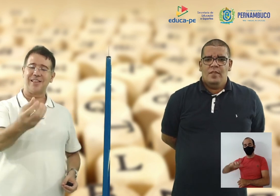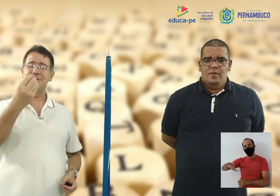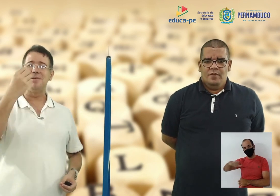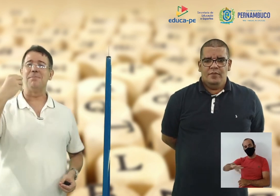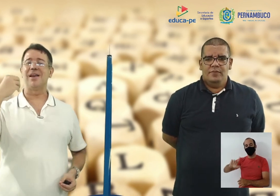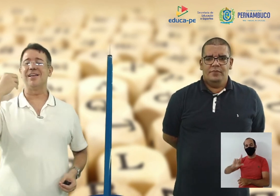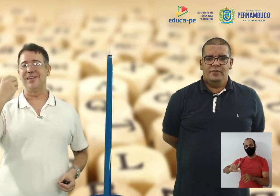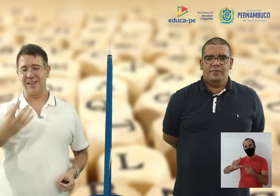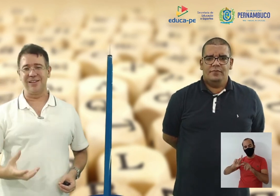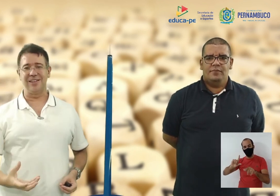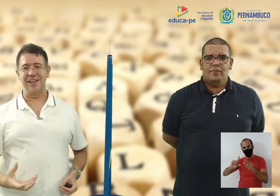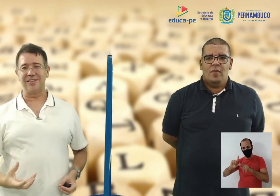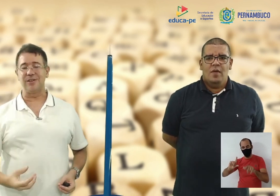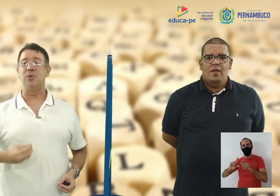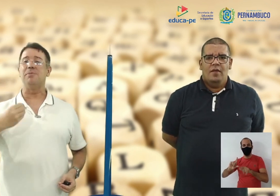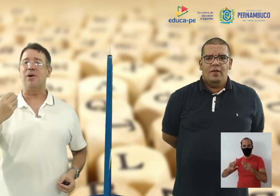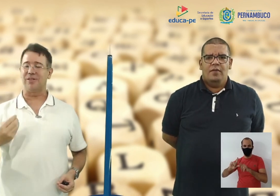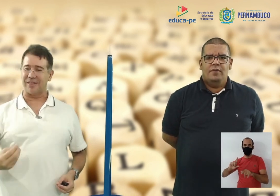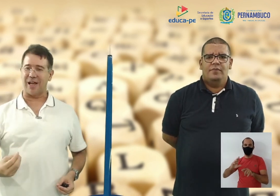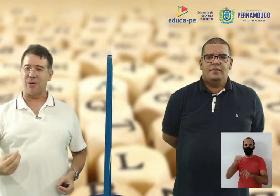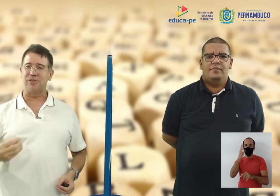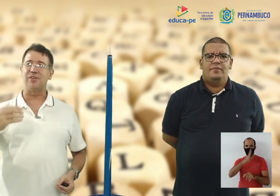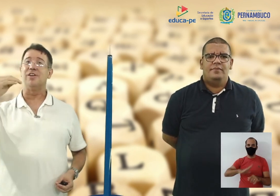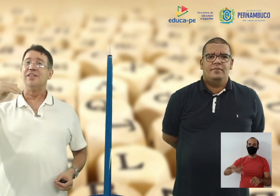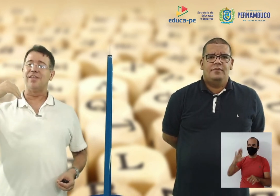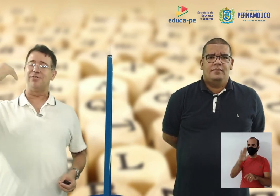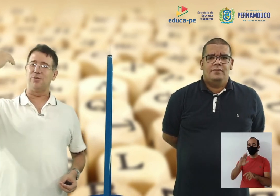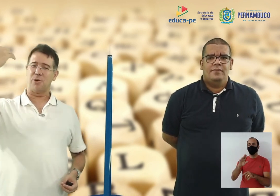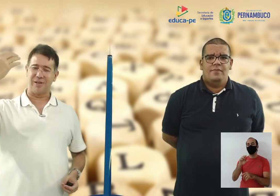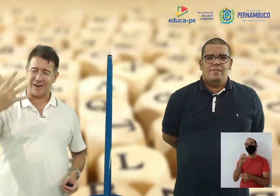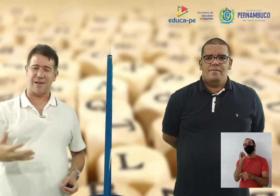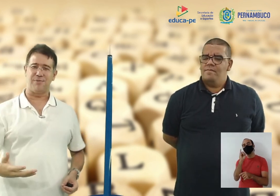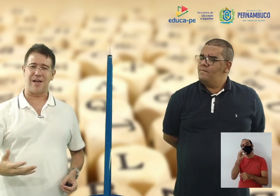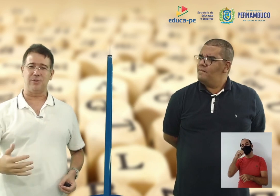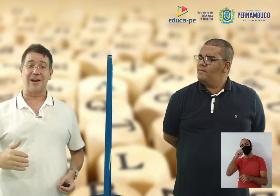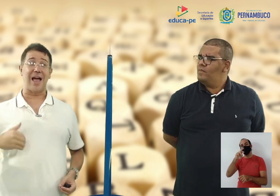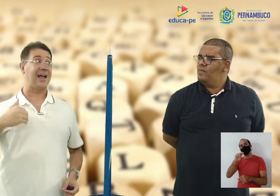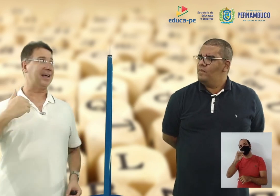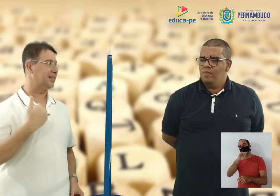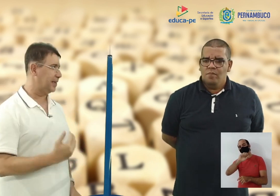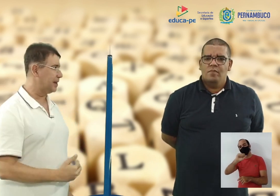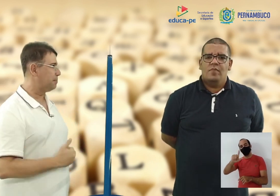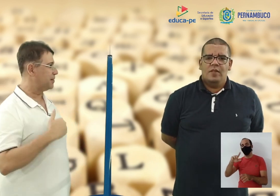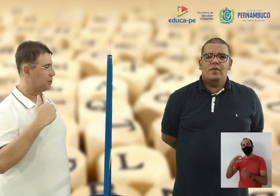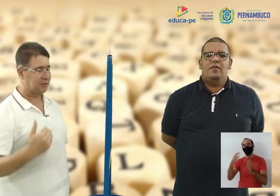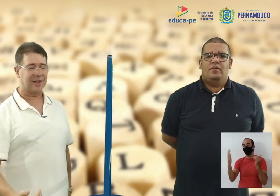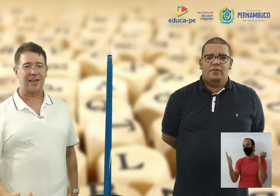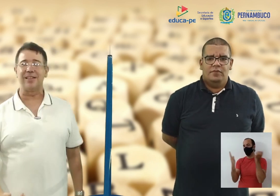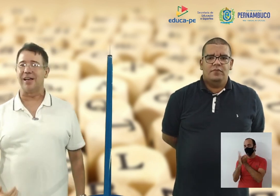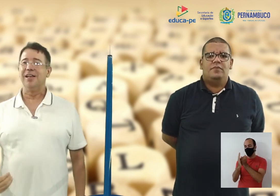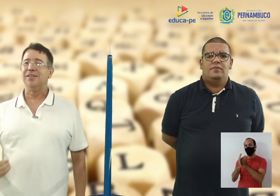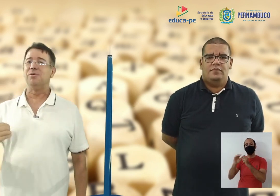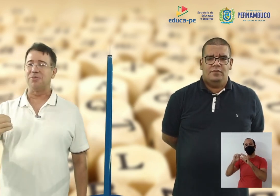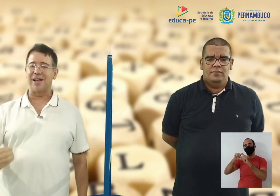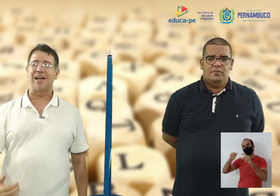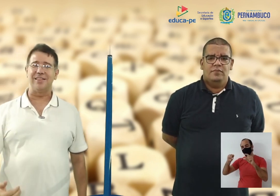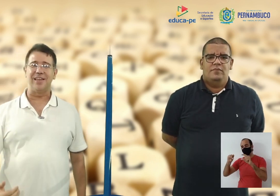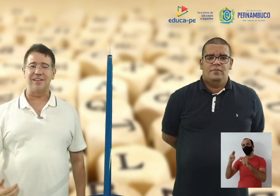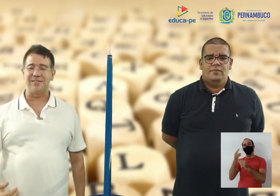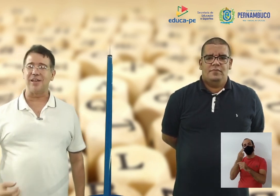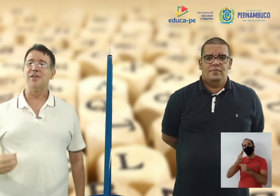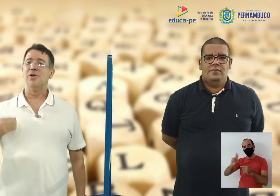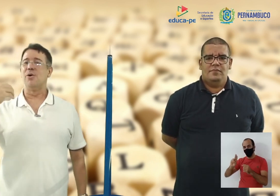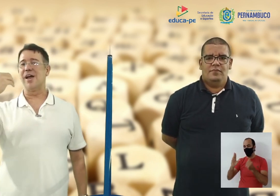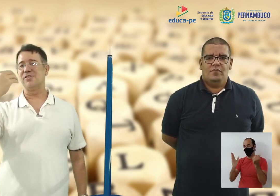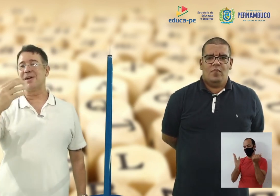nossa Academia Brasileira de Letras, o imortal, ou seja, tem seu nome gravado lá, a cadeira, patrão de uma